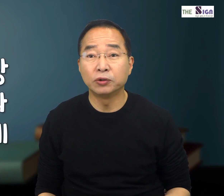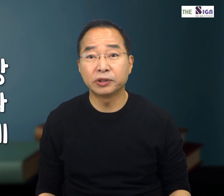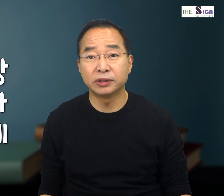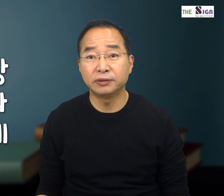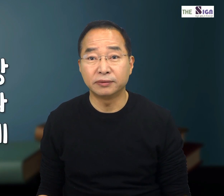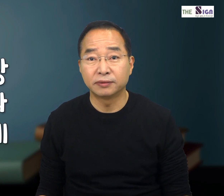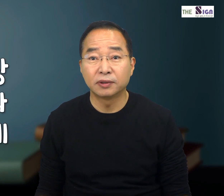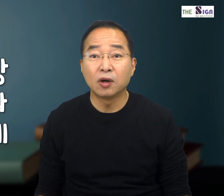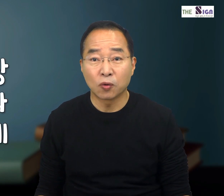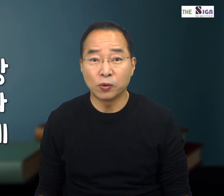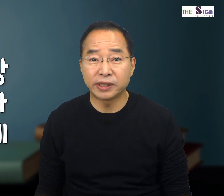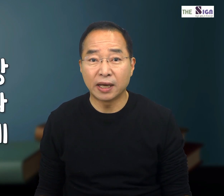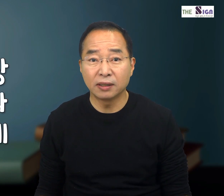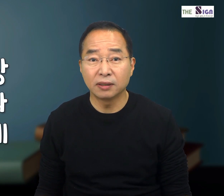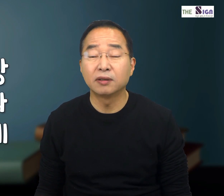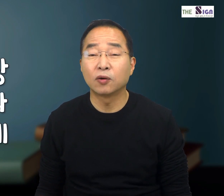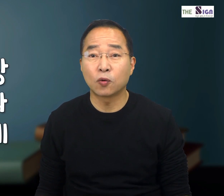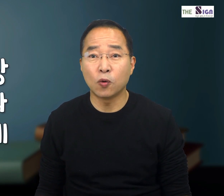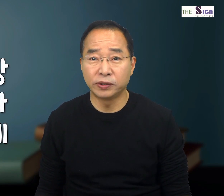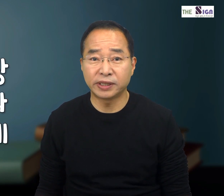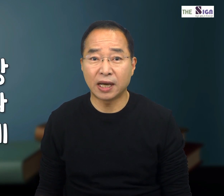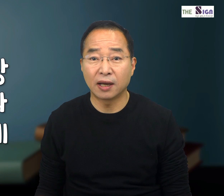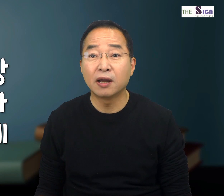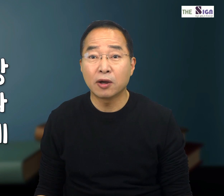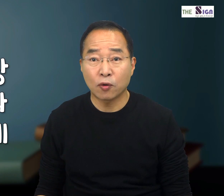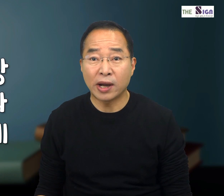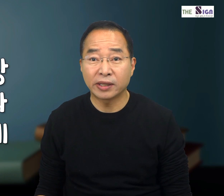오늘은 고장, 공짜,